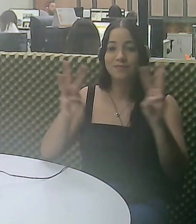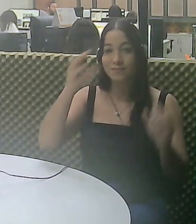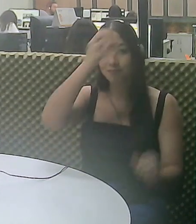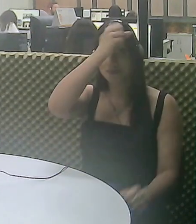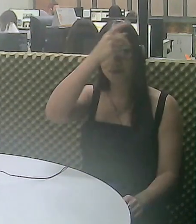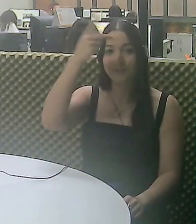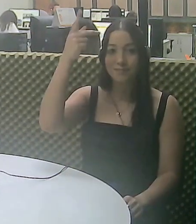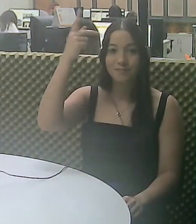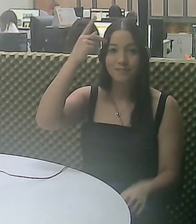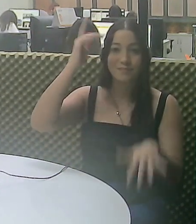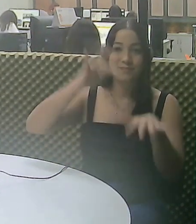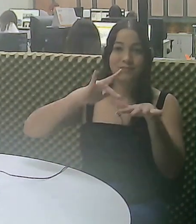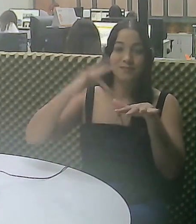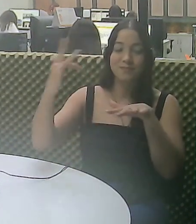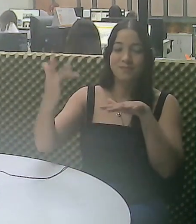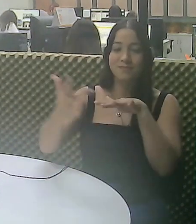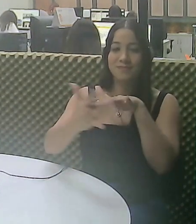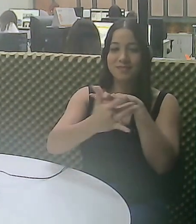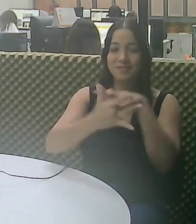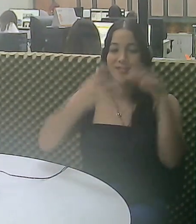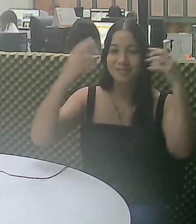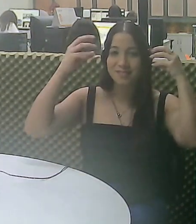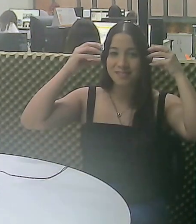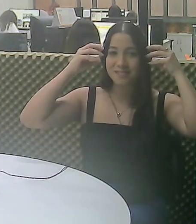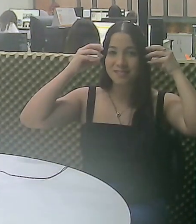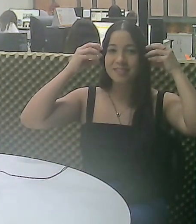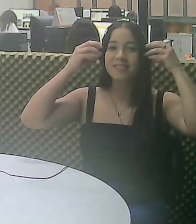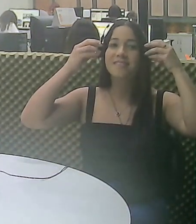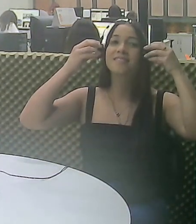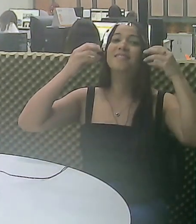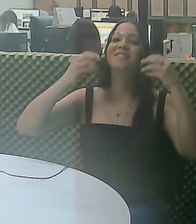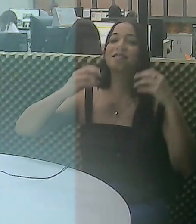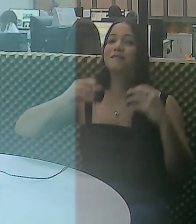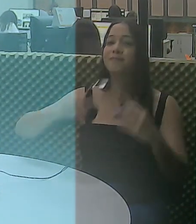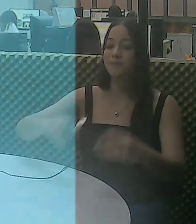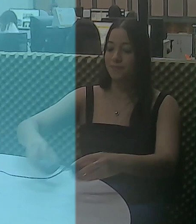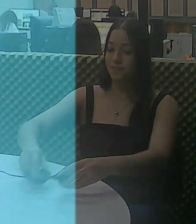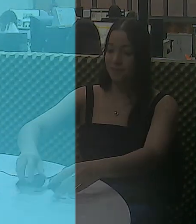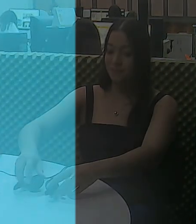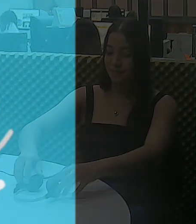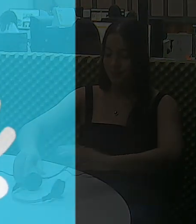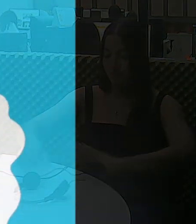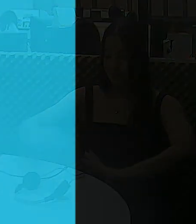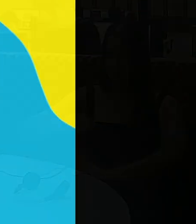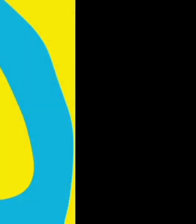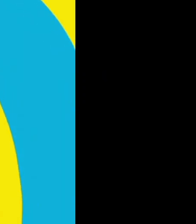Continue conosco no portal da Prefeitura e nas redes sociais.